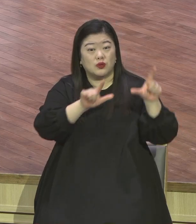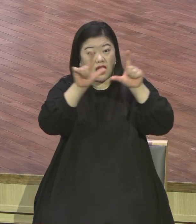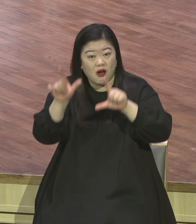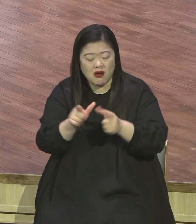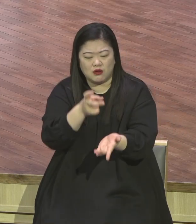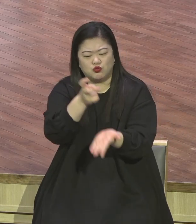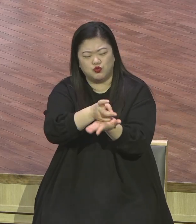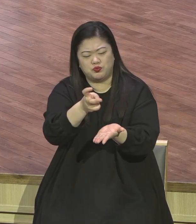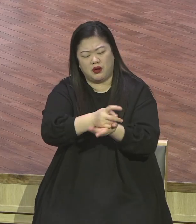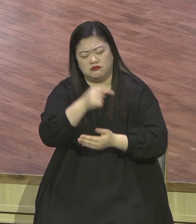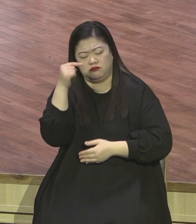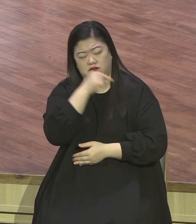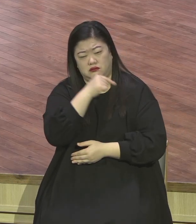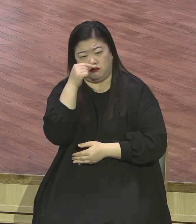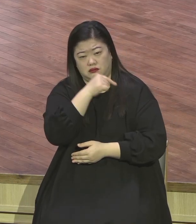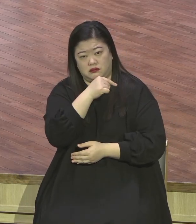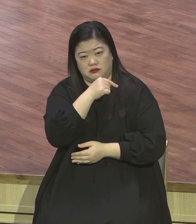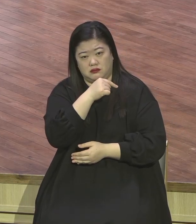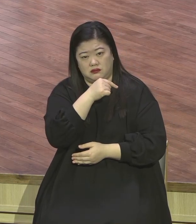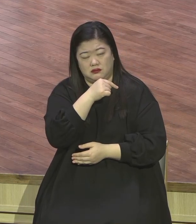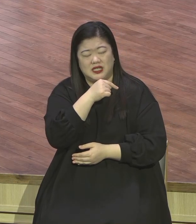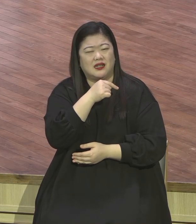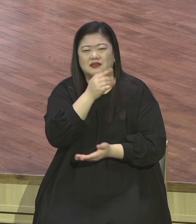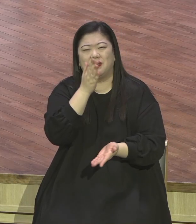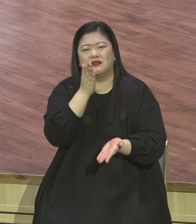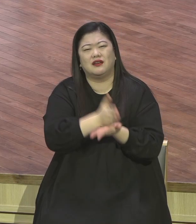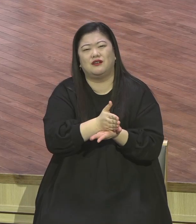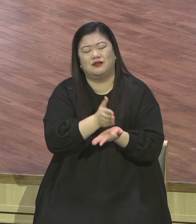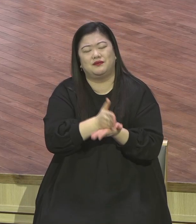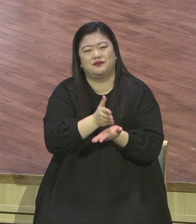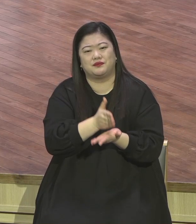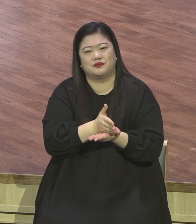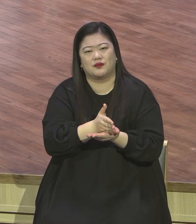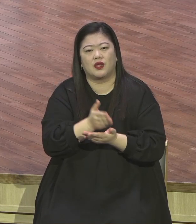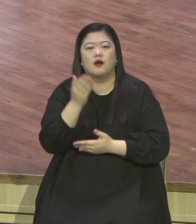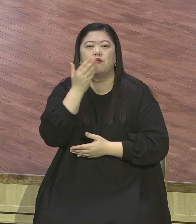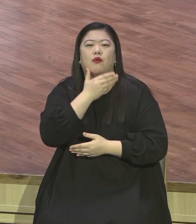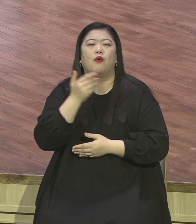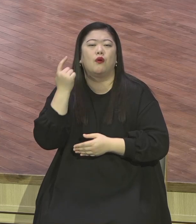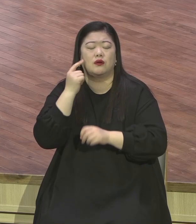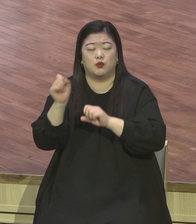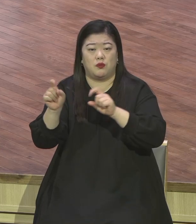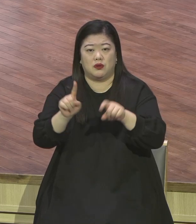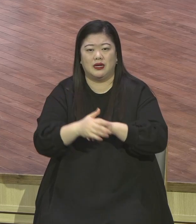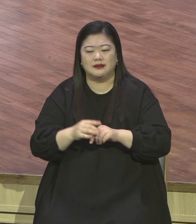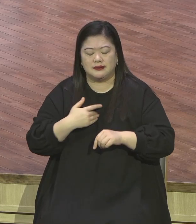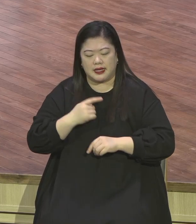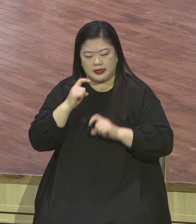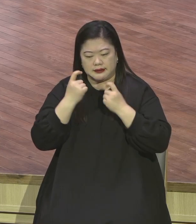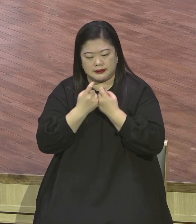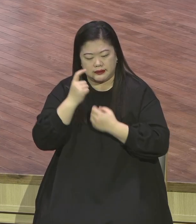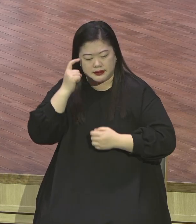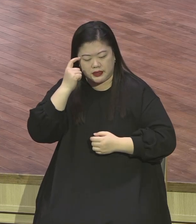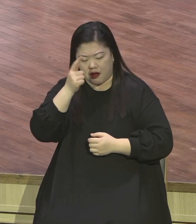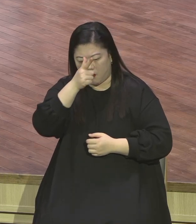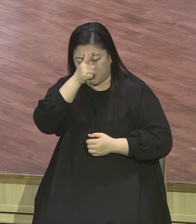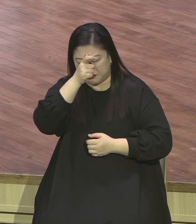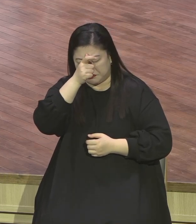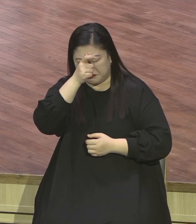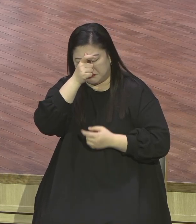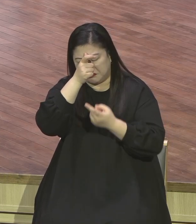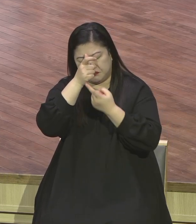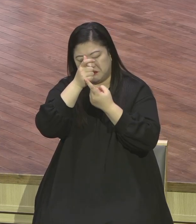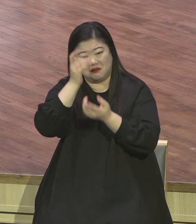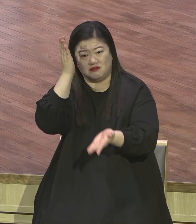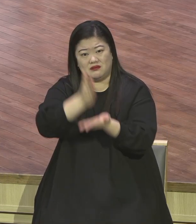예털 이거를 여러분 점검하고 깨야 돼요 고집 피우지 마시고 깨시기 바랍니다 깨야 됩니다 나는